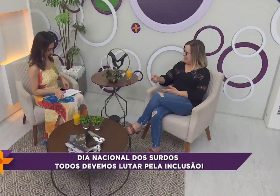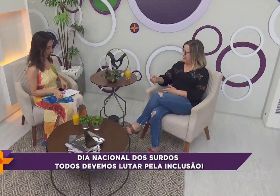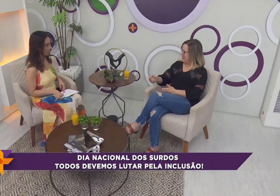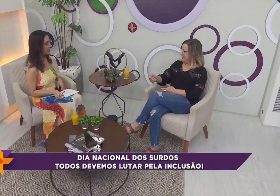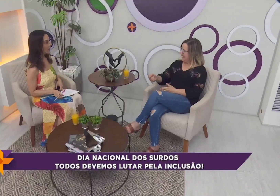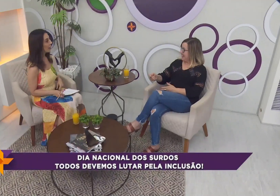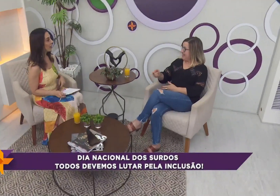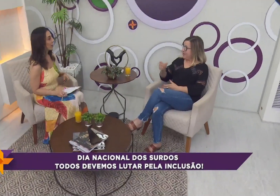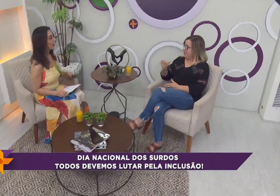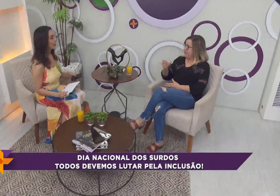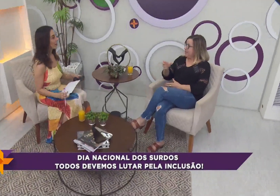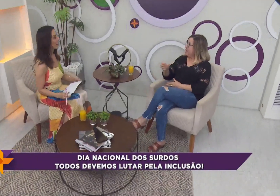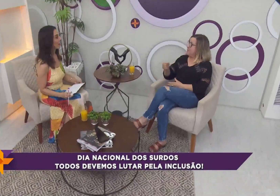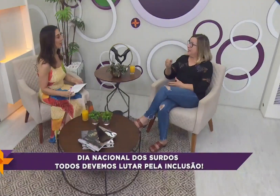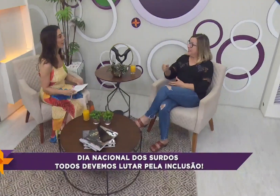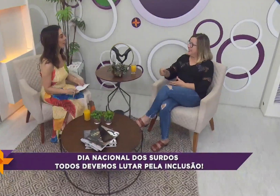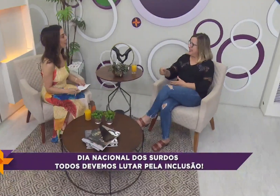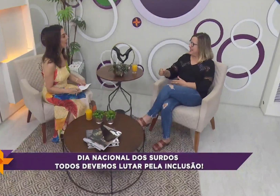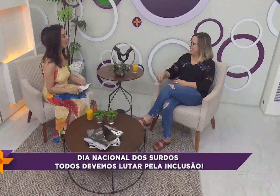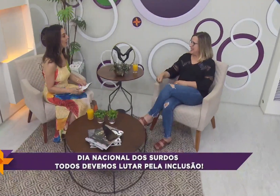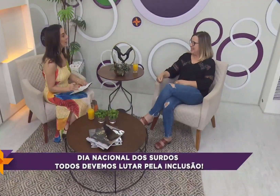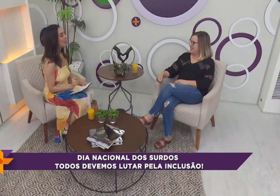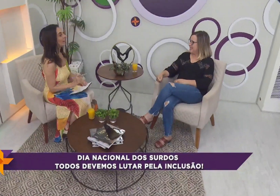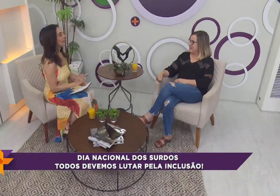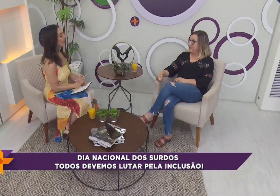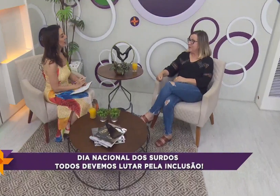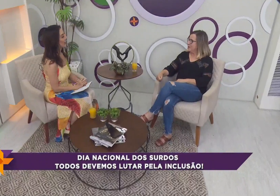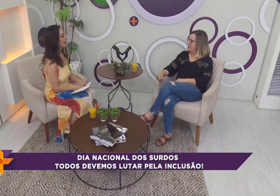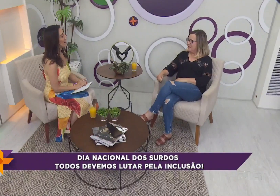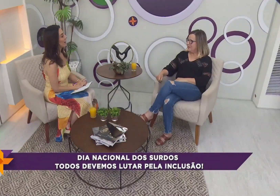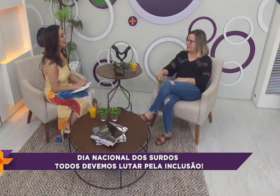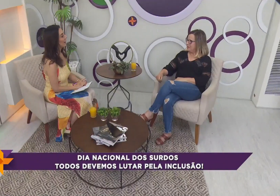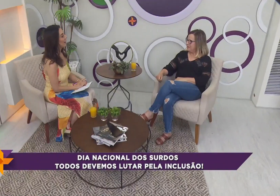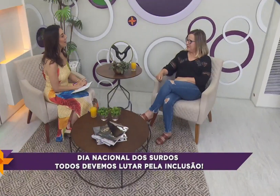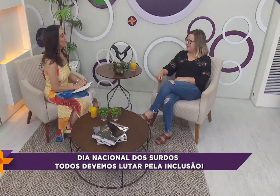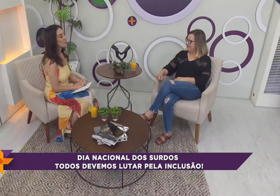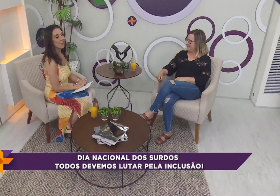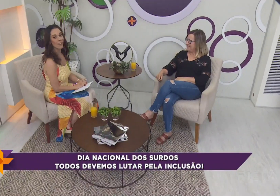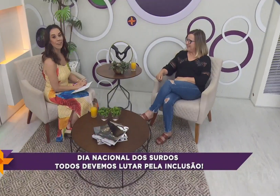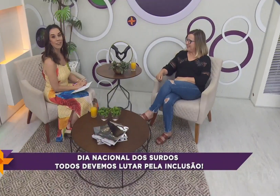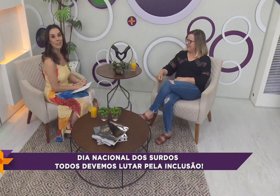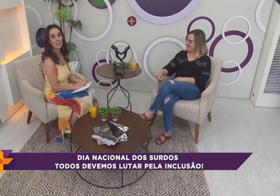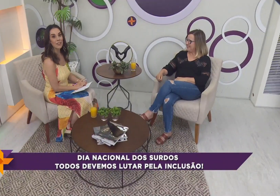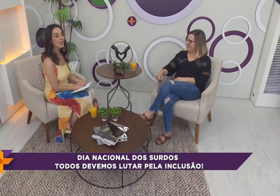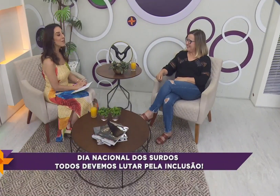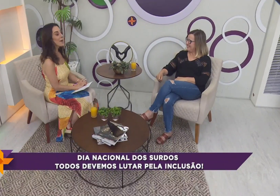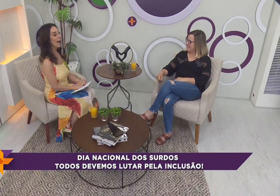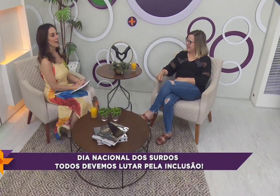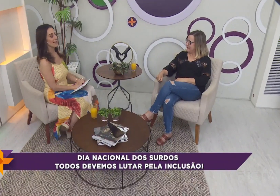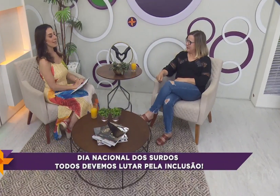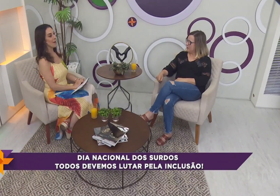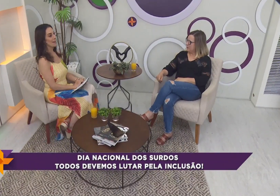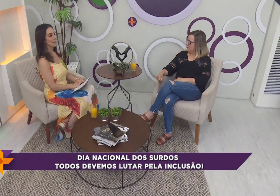as coisas assim para criar sinais. Eu acho muito lindo. Gente, e que mais? Que mais que